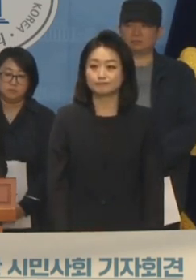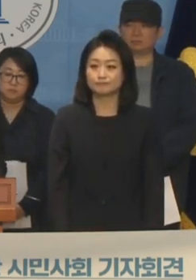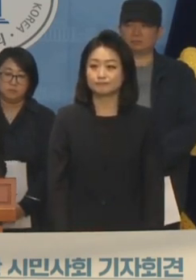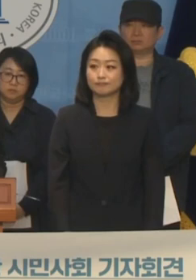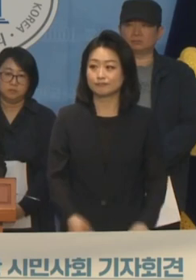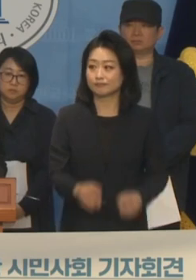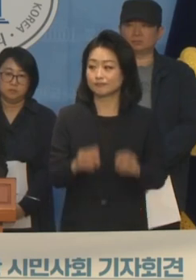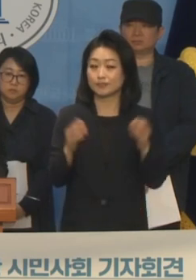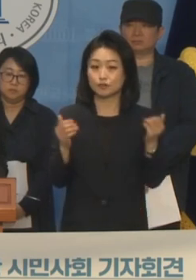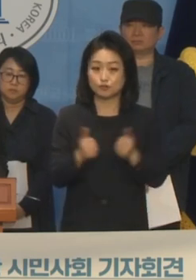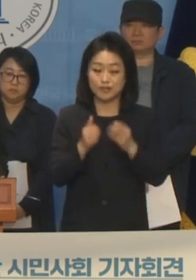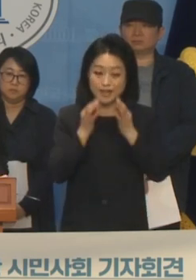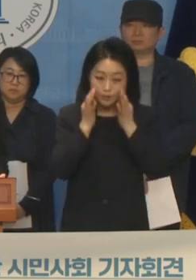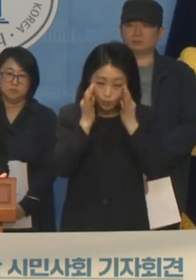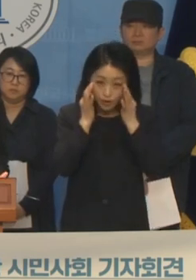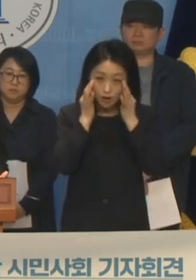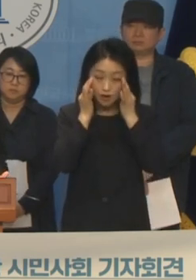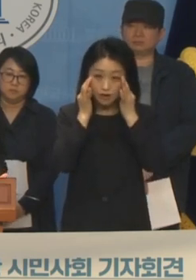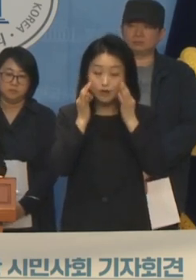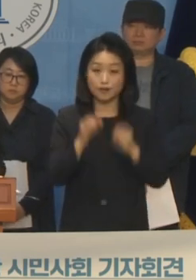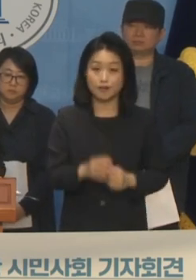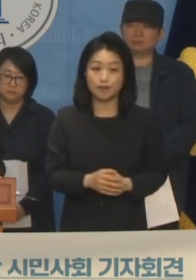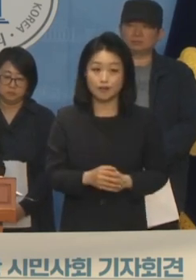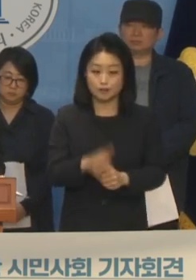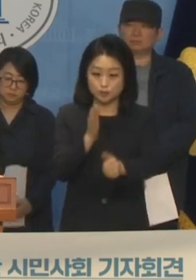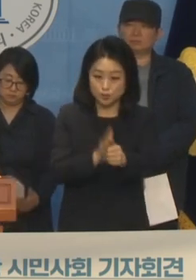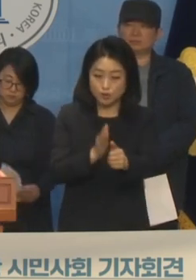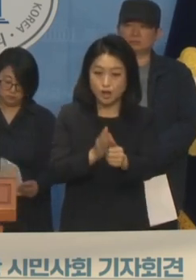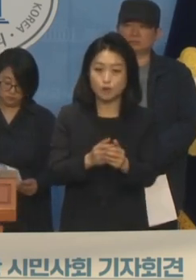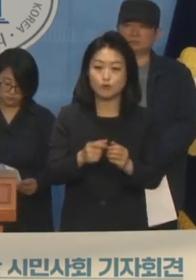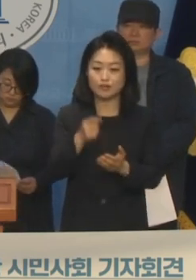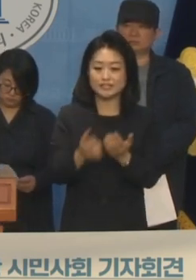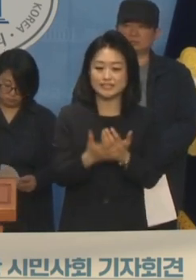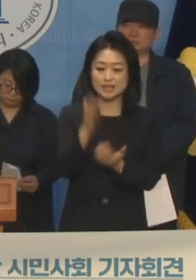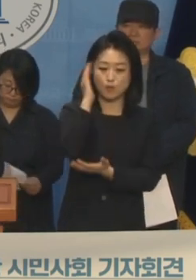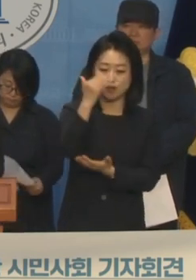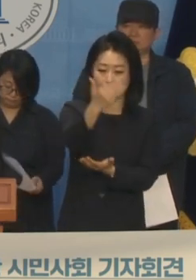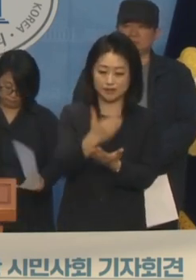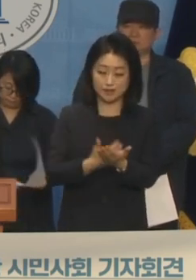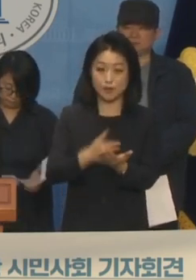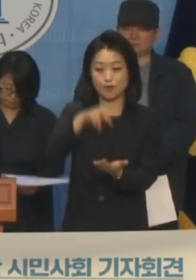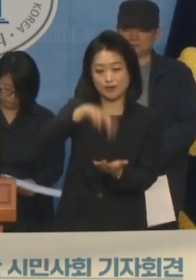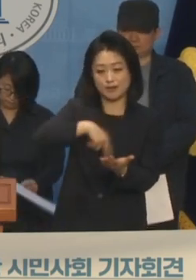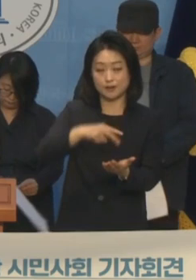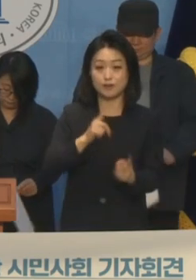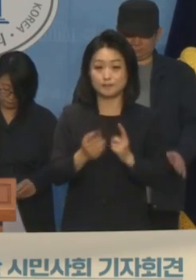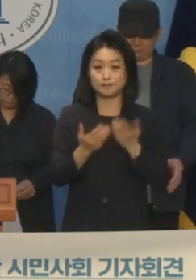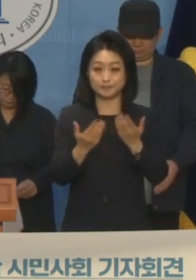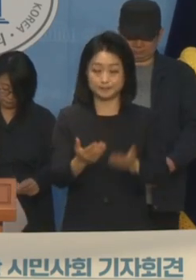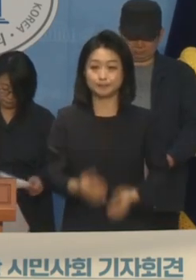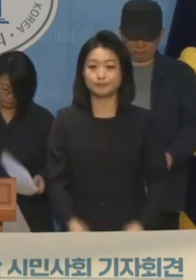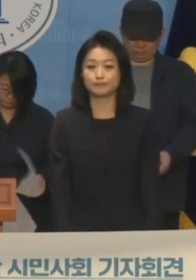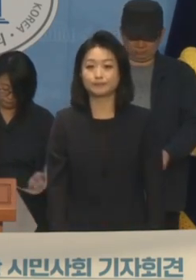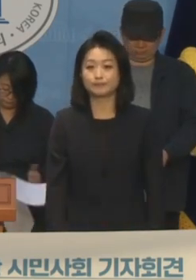국회의 노력을 촉구하면서 기자회견문을 제가 낭독하고 마무리하도록 하겠습니다.